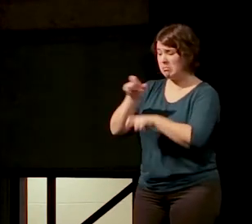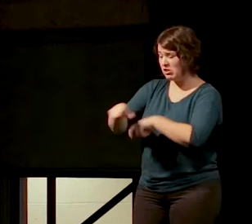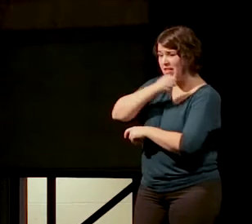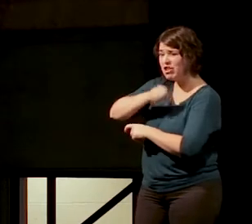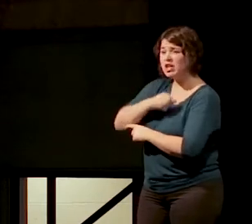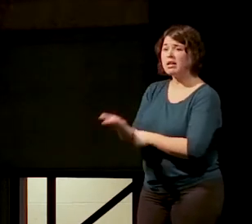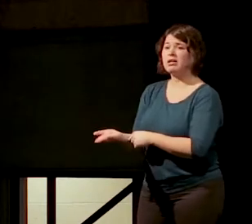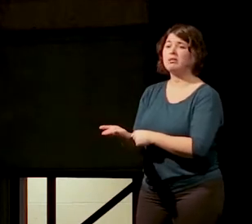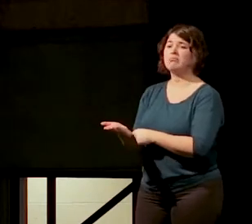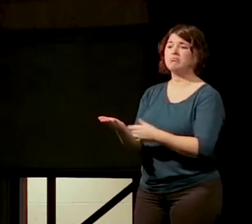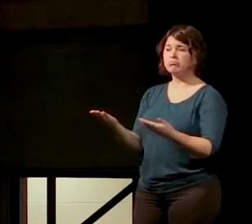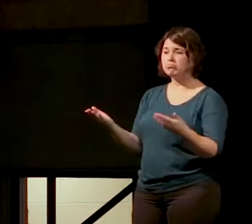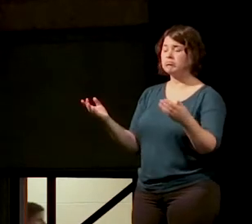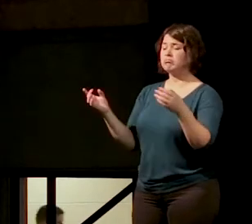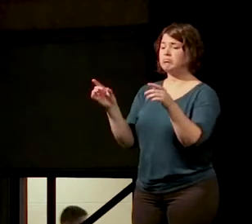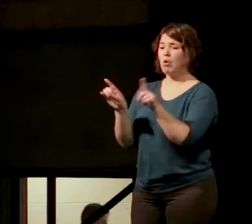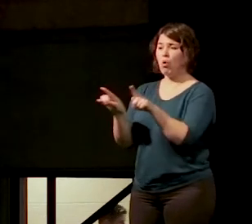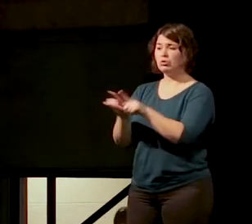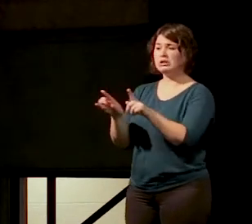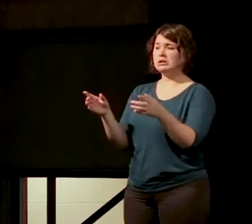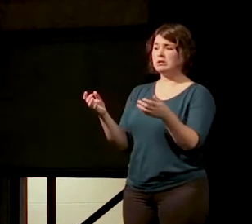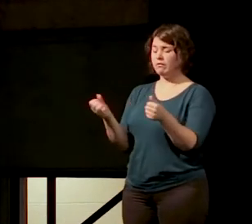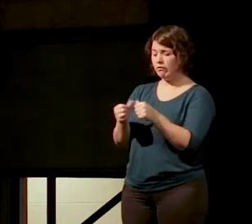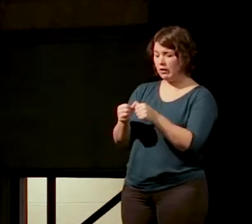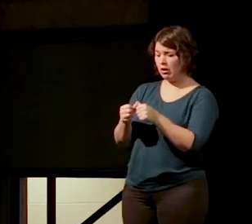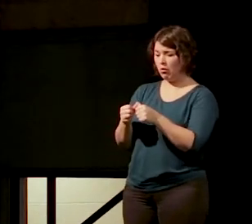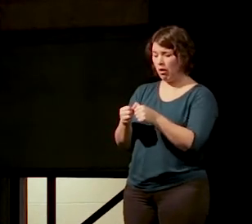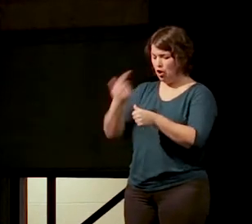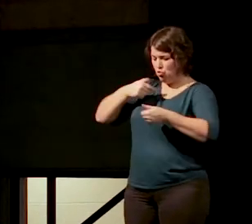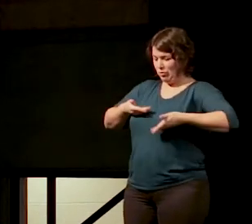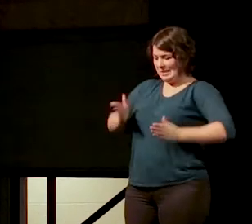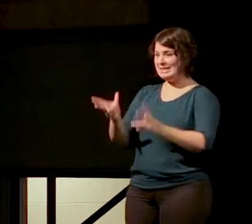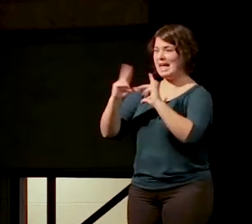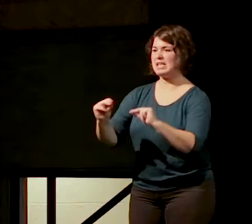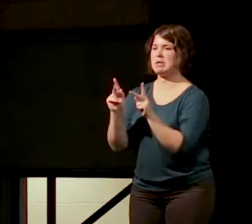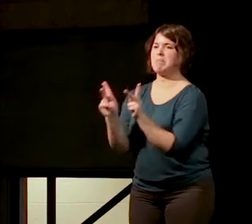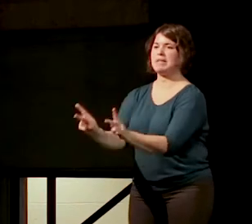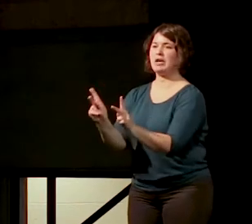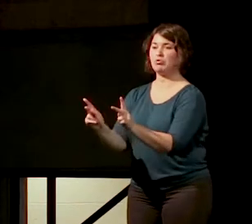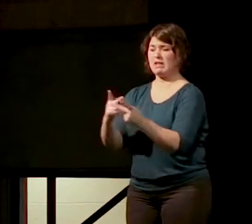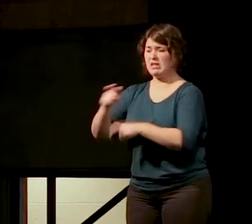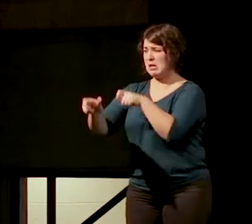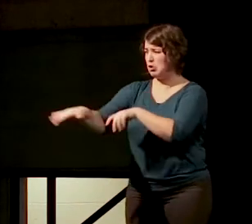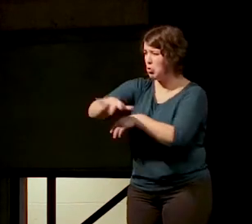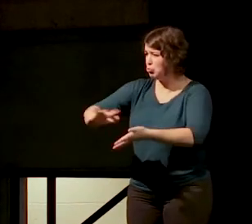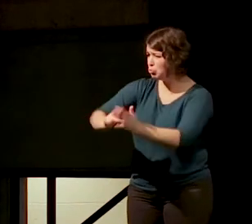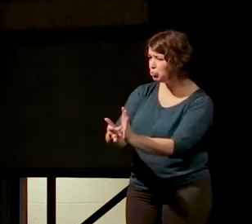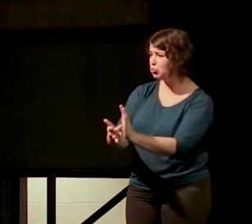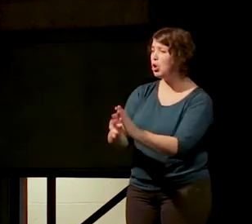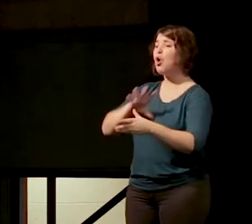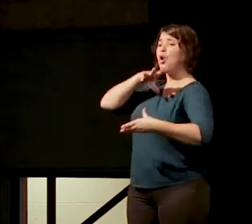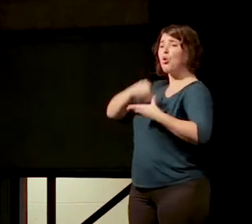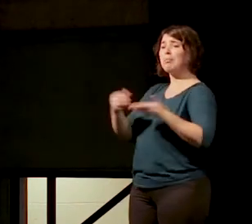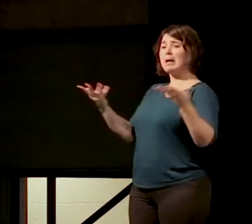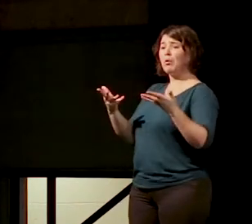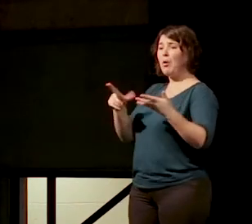jeunes, et de faire l'explication et la pédagogie de nos décisions à tout moment et auprès de tous, y compris